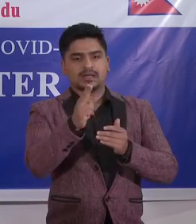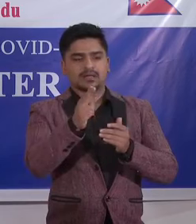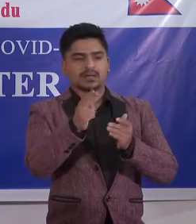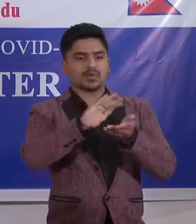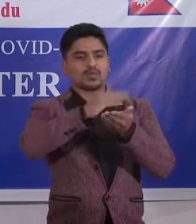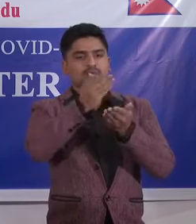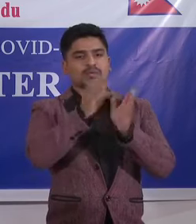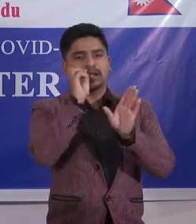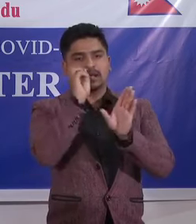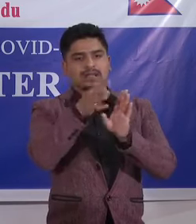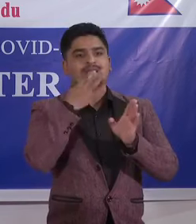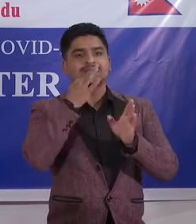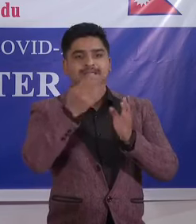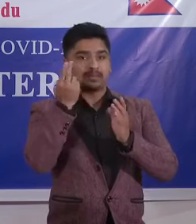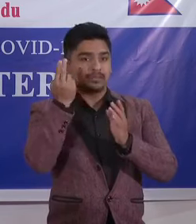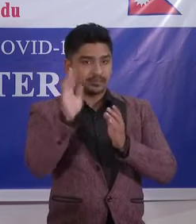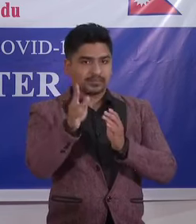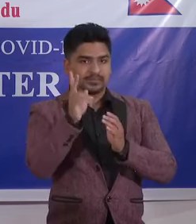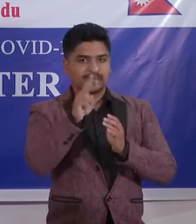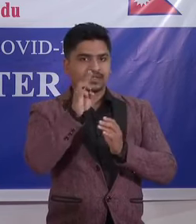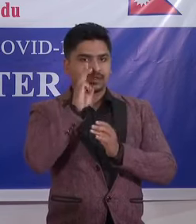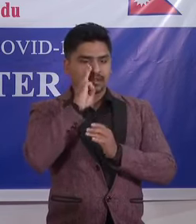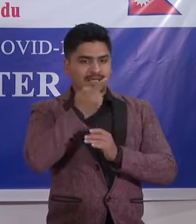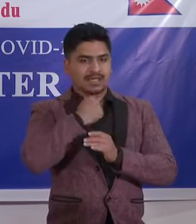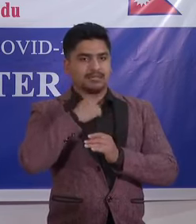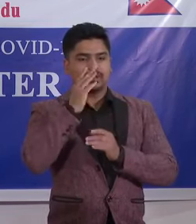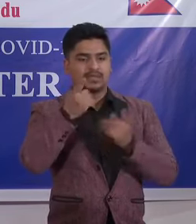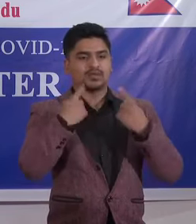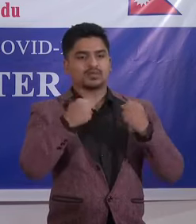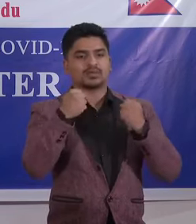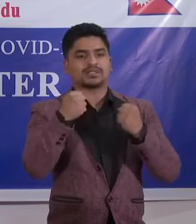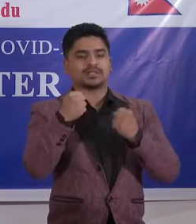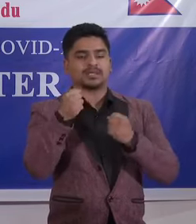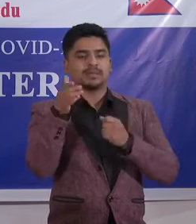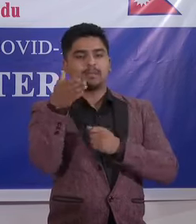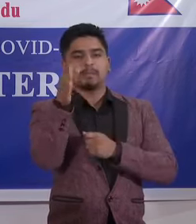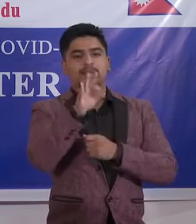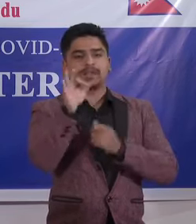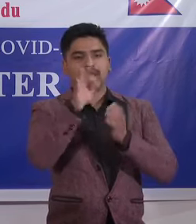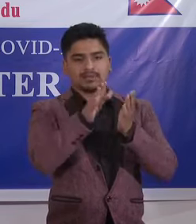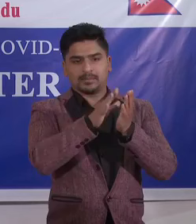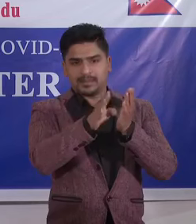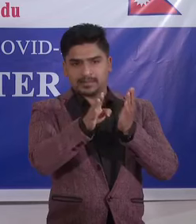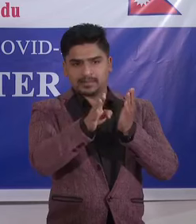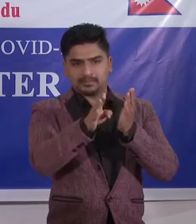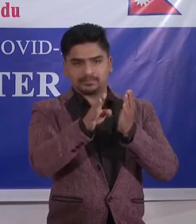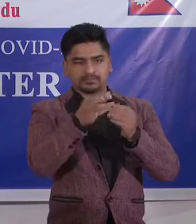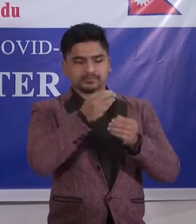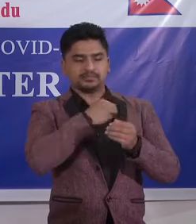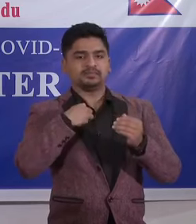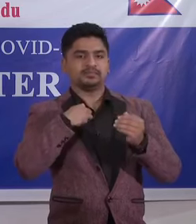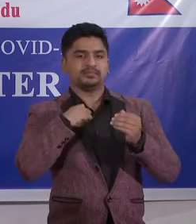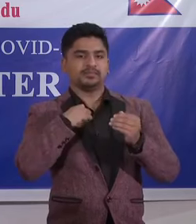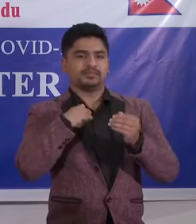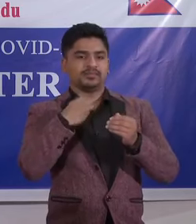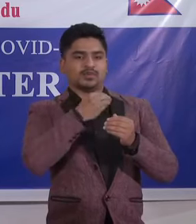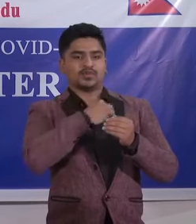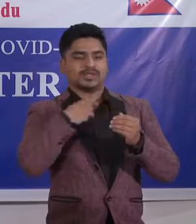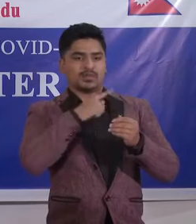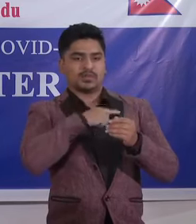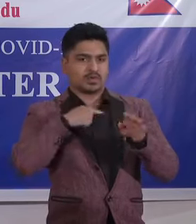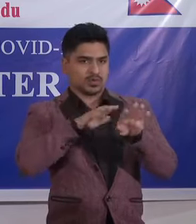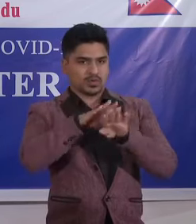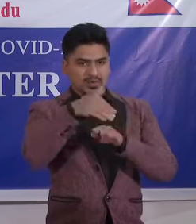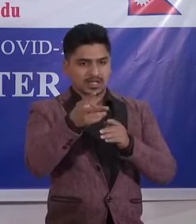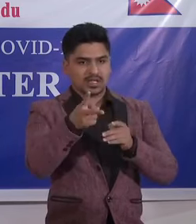रा कोश्मा राकने जुनिण आए बाको छो तेसमा अमिले स्वास्तेत तथा जन संख्या मन्त्रालाएको तरफ आठ चेकिशक्त तथा स्वास्तेकर में अरुलाई